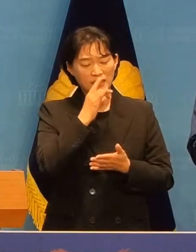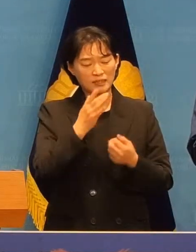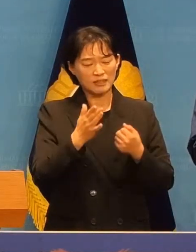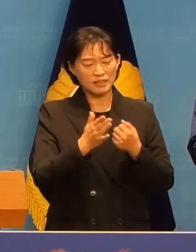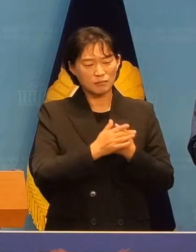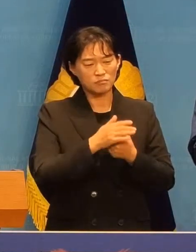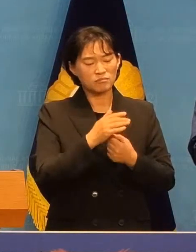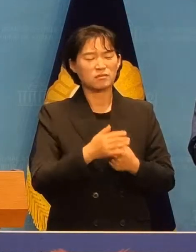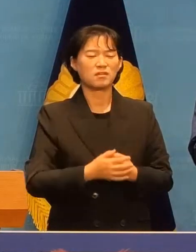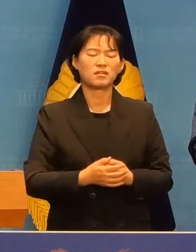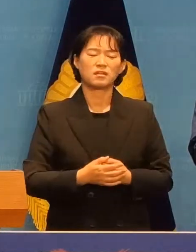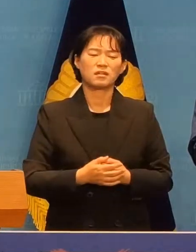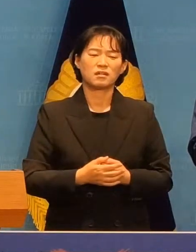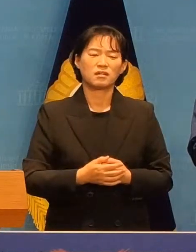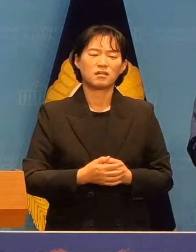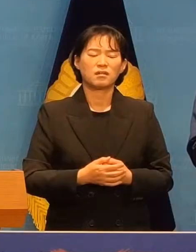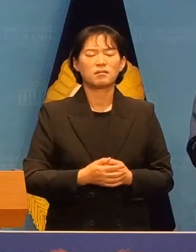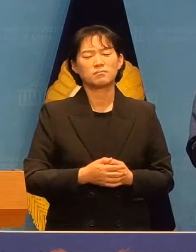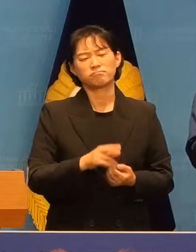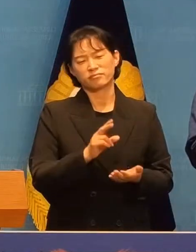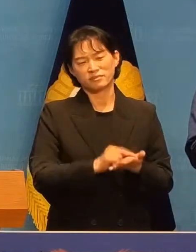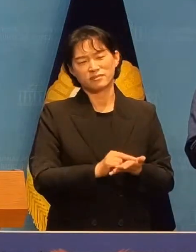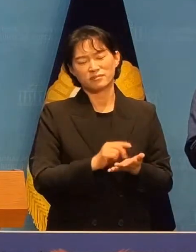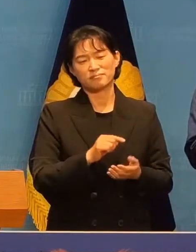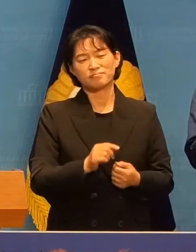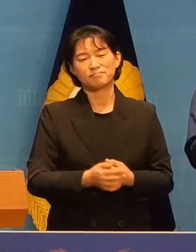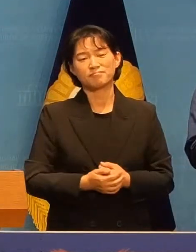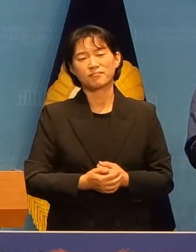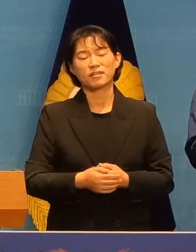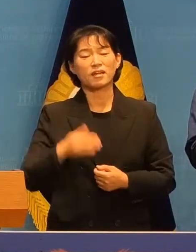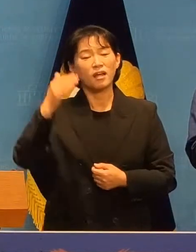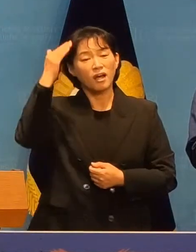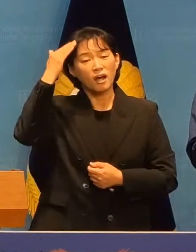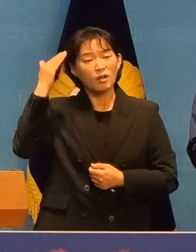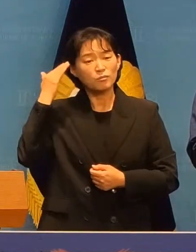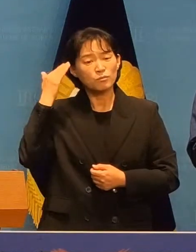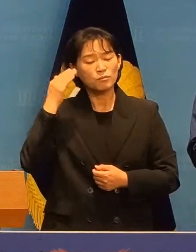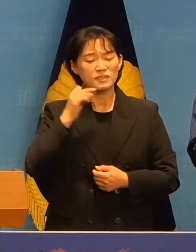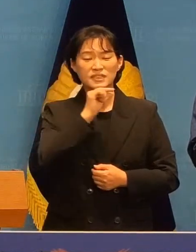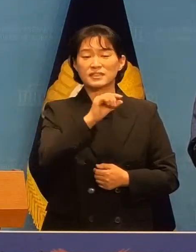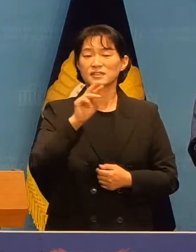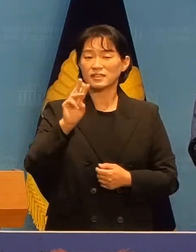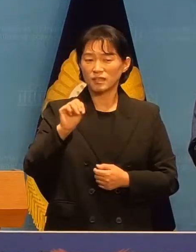생각 때문입니다. 다시 말씀드리면 한국 GM이